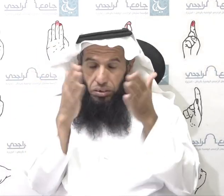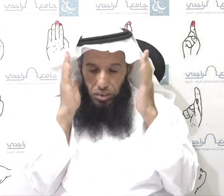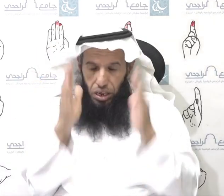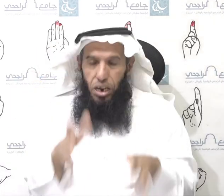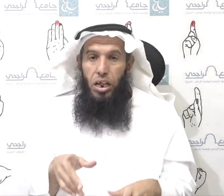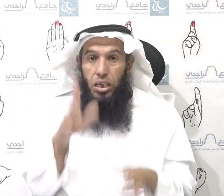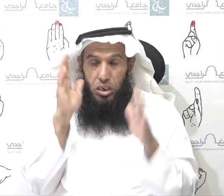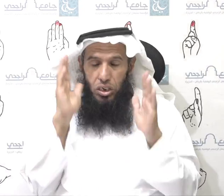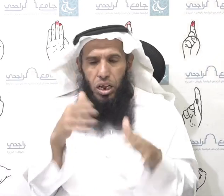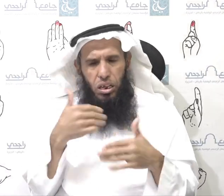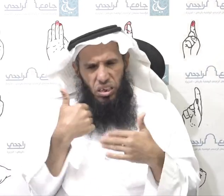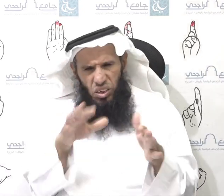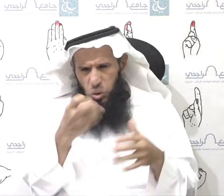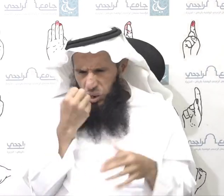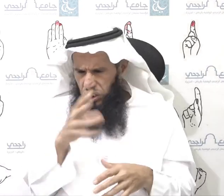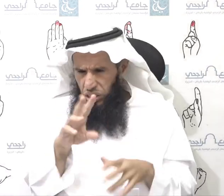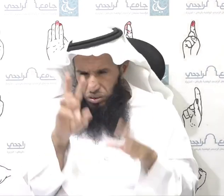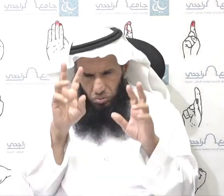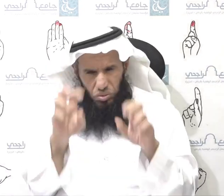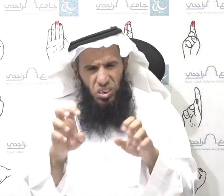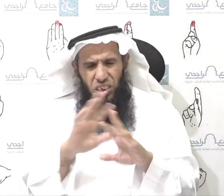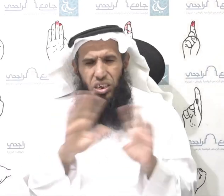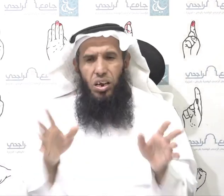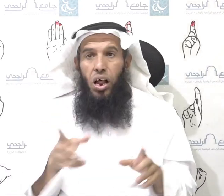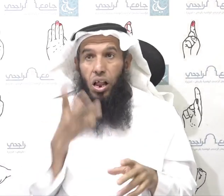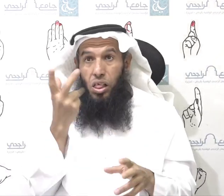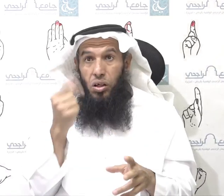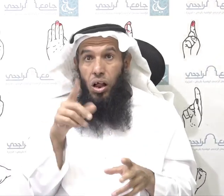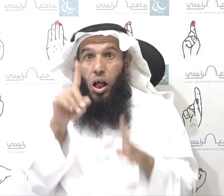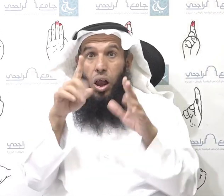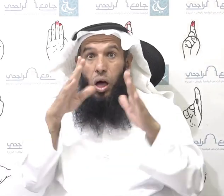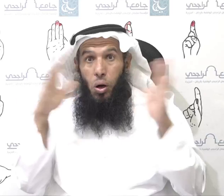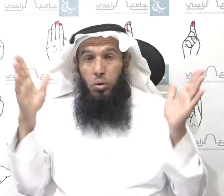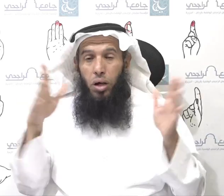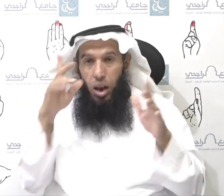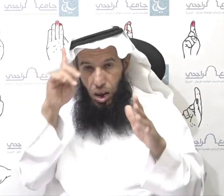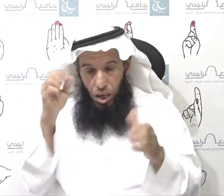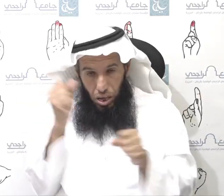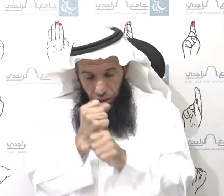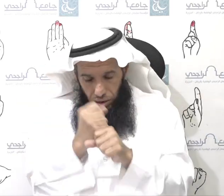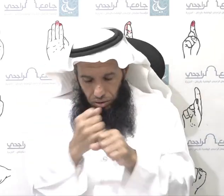تنهى عن الفحشاء والمنكر ولذكر الله أكبر والله يعلم ما تصنعون.